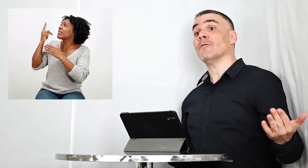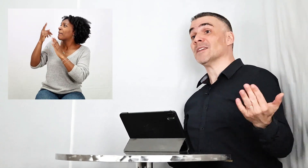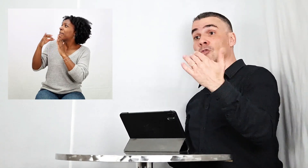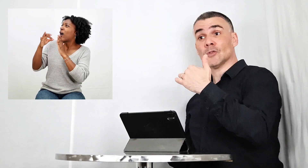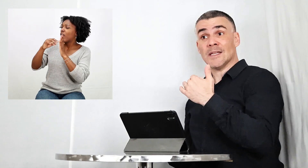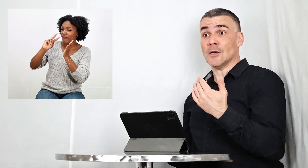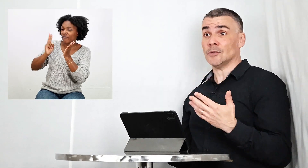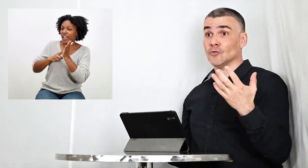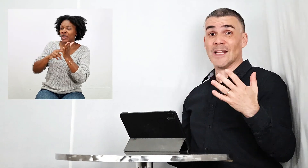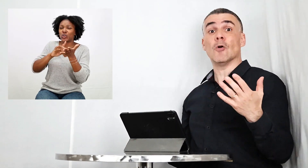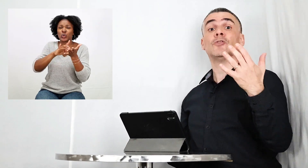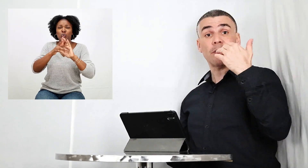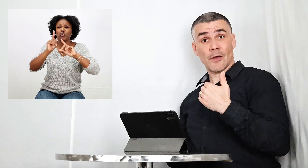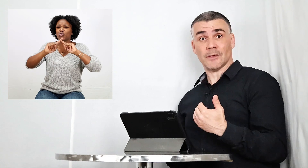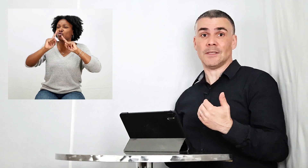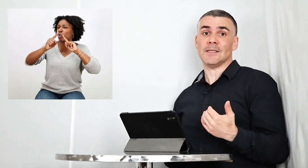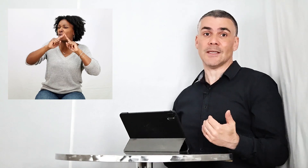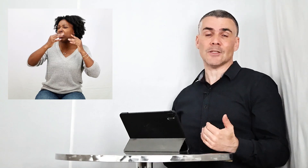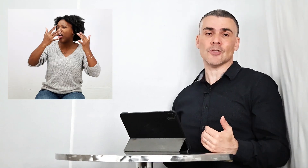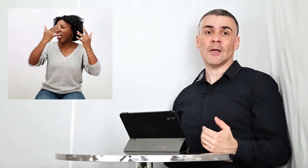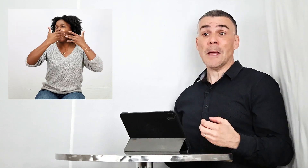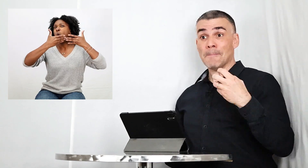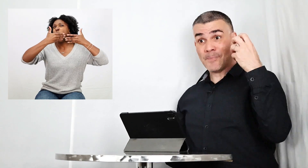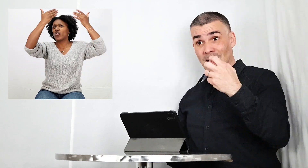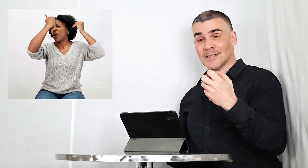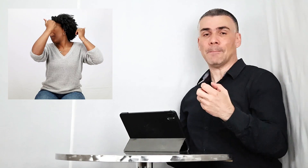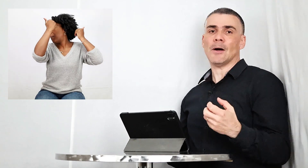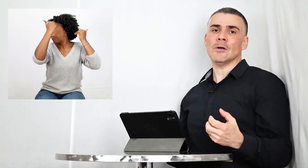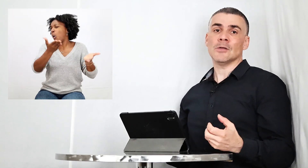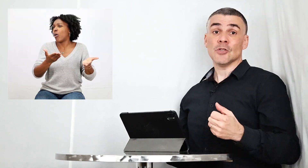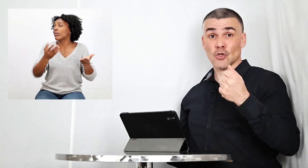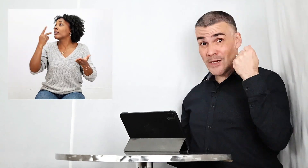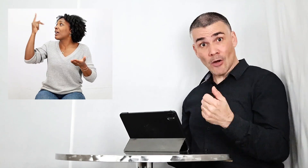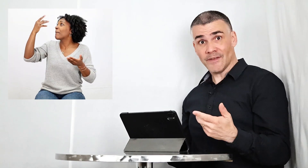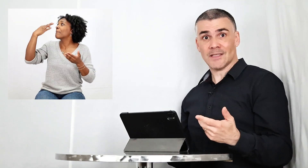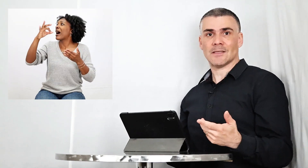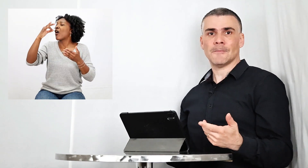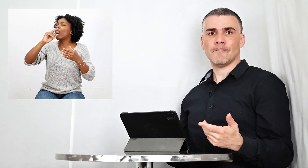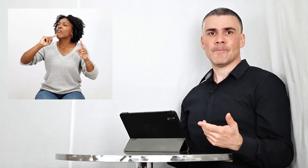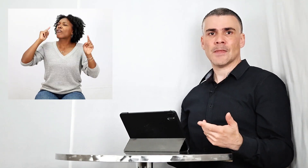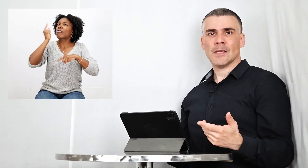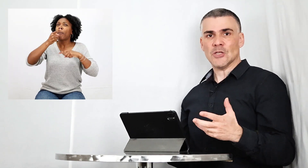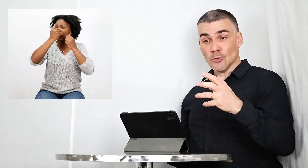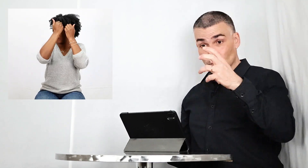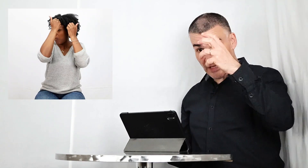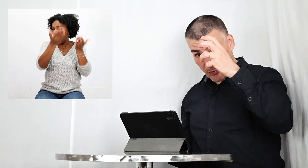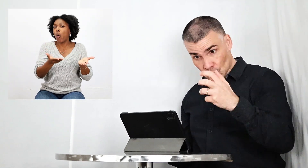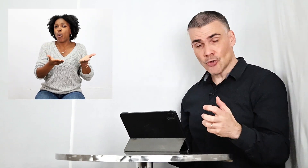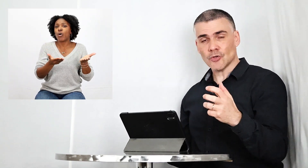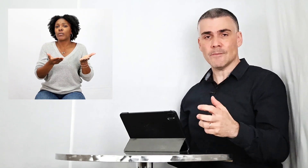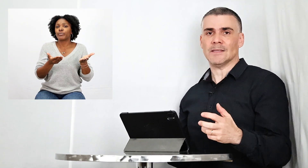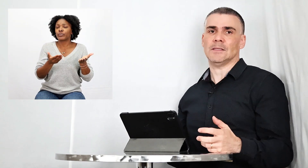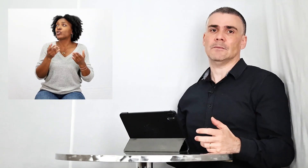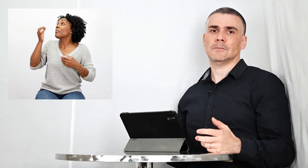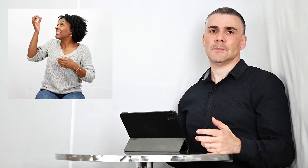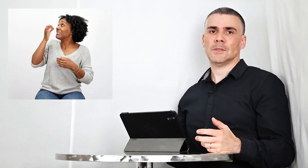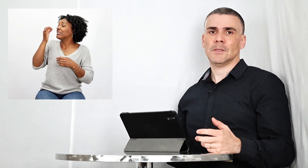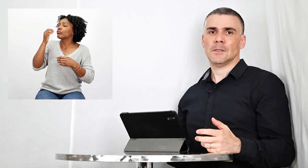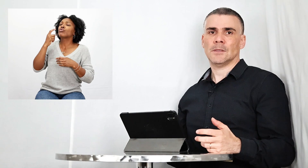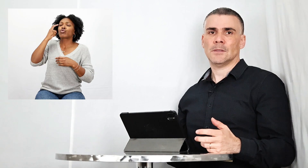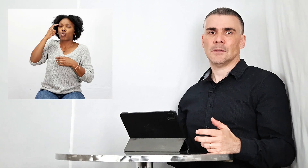Je renverse toutes les hauteurs, dit les Écritures, par ta parole. Je les renverse. Et je me tiens sur ce que tu m'as